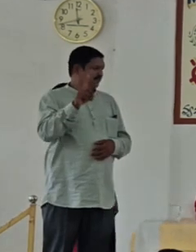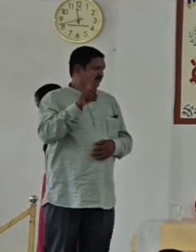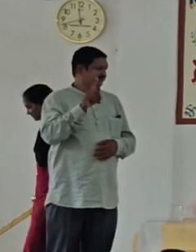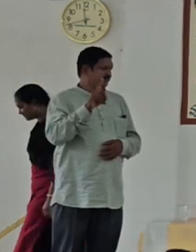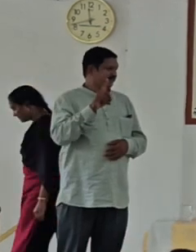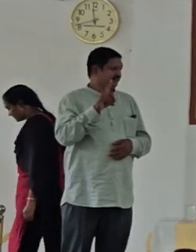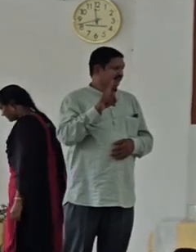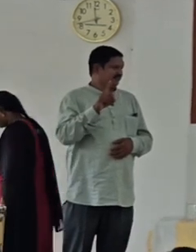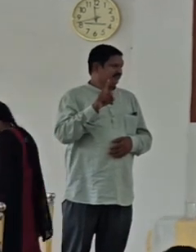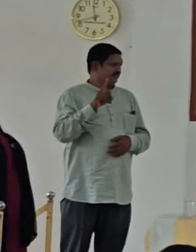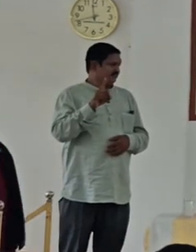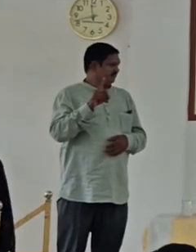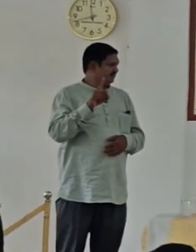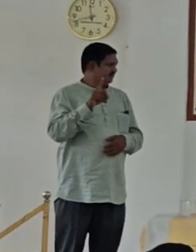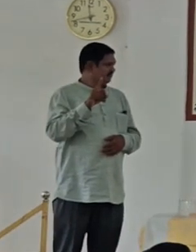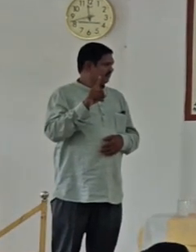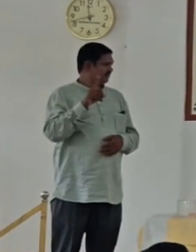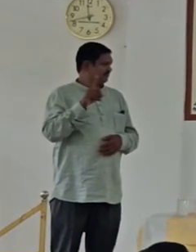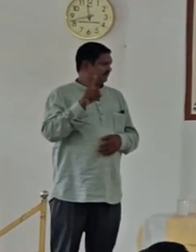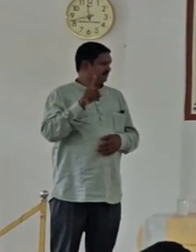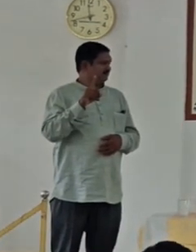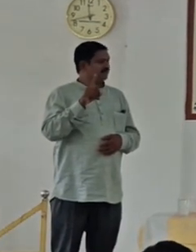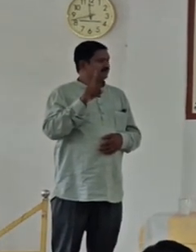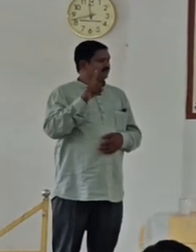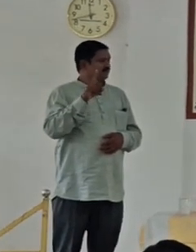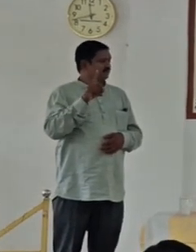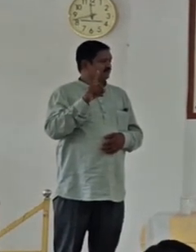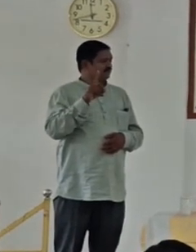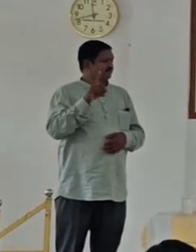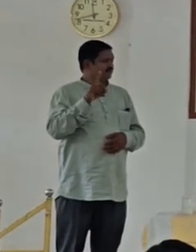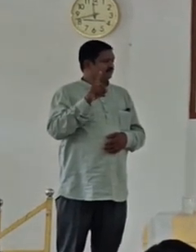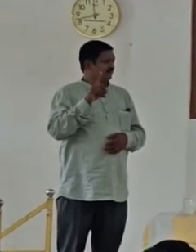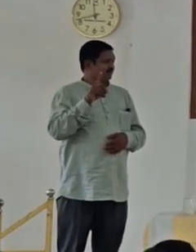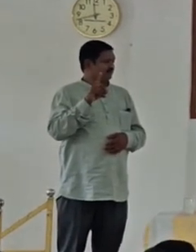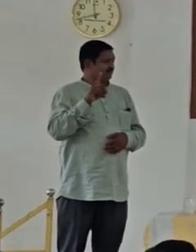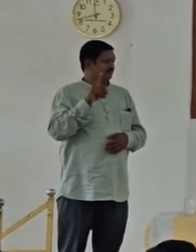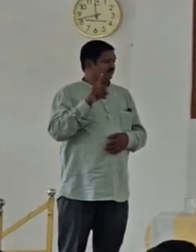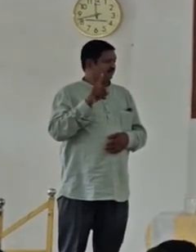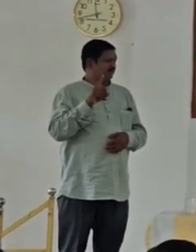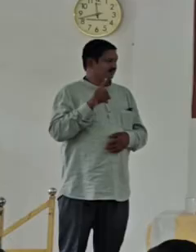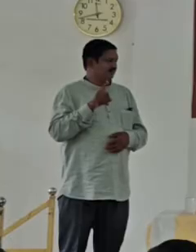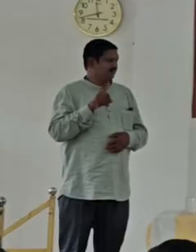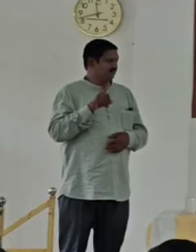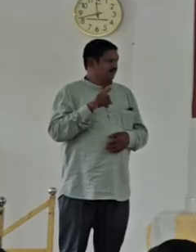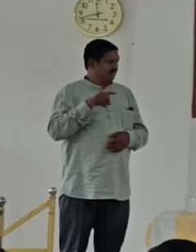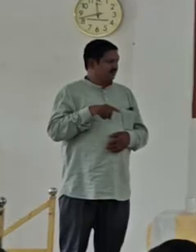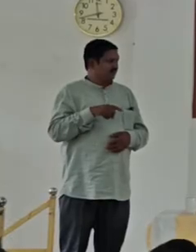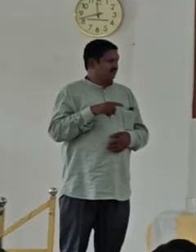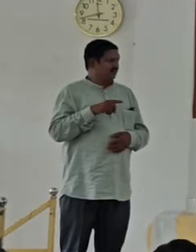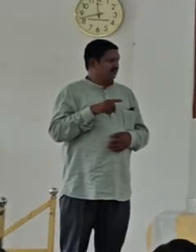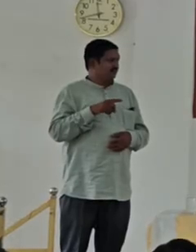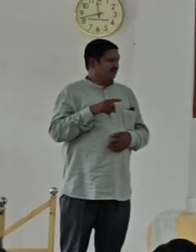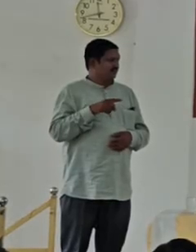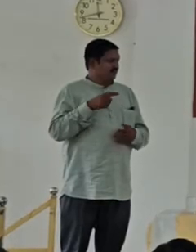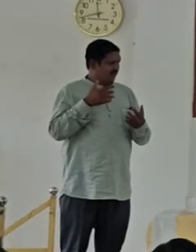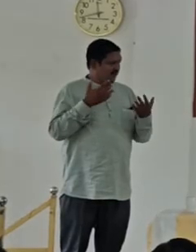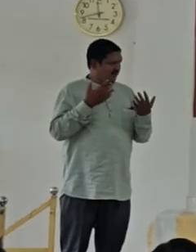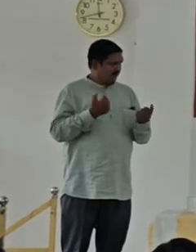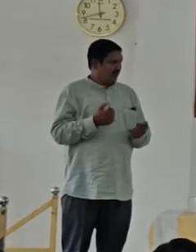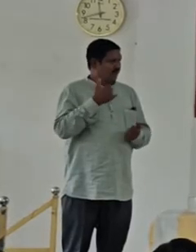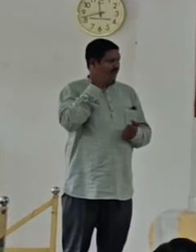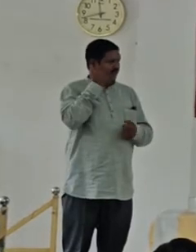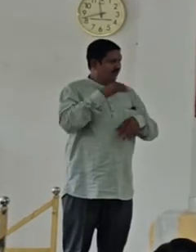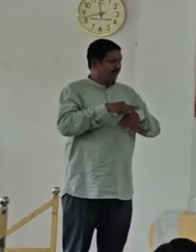ఈరోజు ఈ కార్యక్రమంలో మనకి అంటే బదిలీలకు 11 మందికి ఫోన్లు అనేది పంపిణీ చేయడం